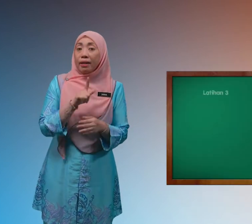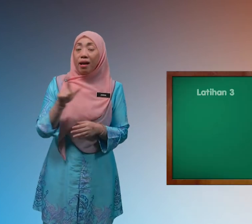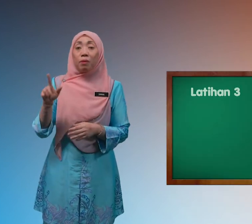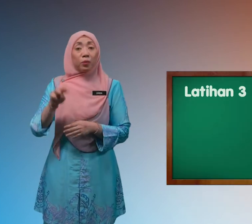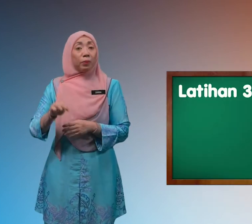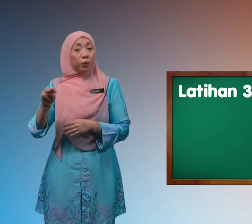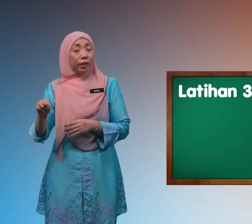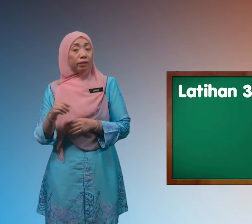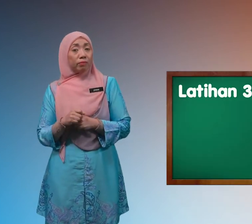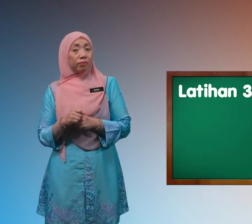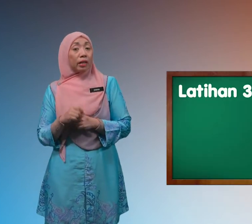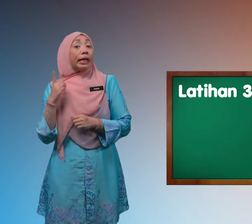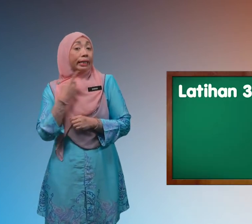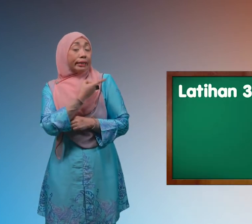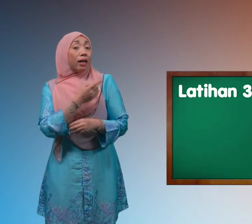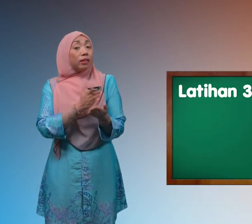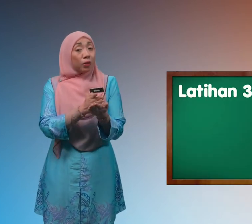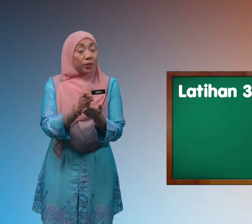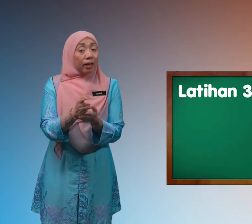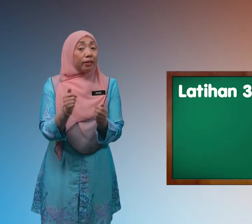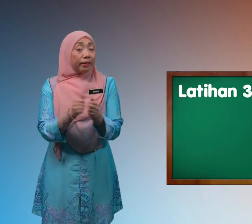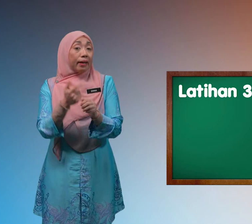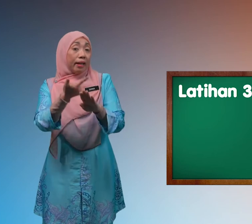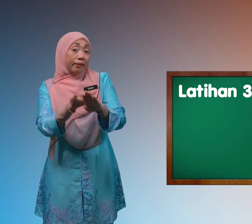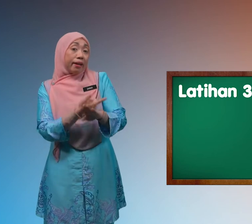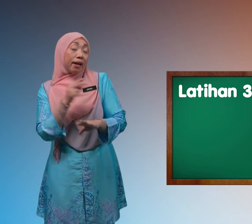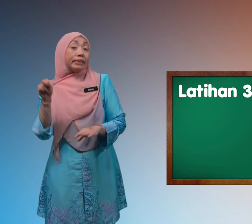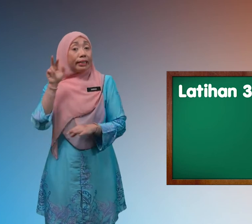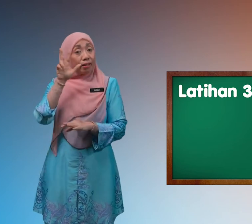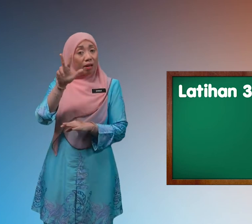Baiklah murid-murid. Kita teruskan dengan latihan tiga.